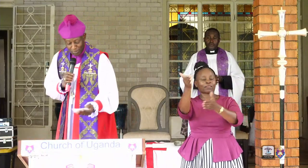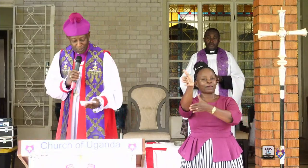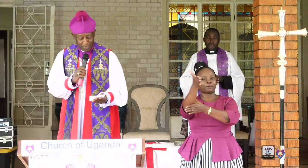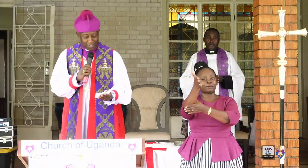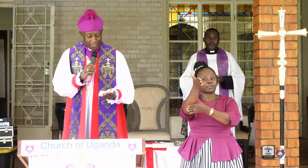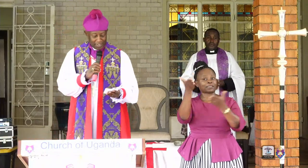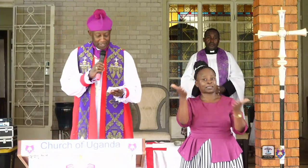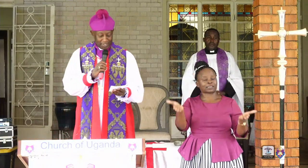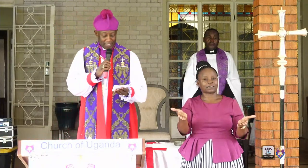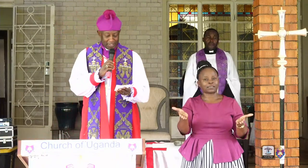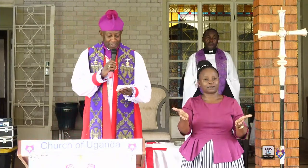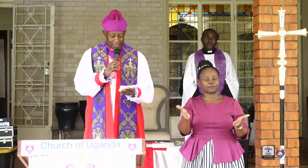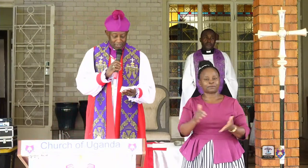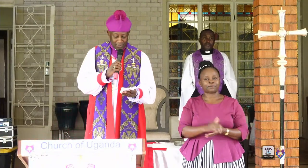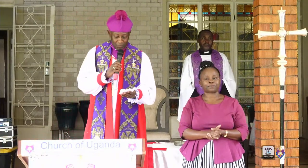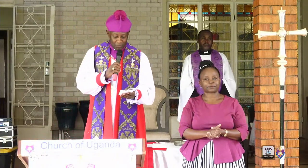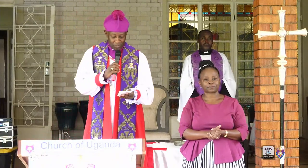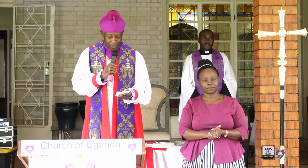wano